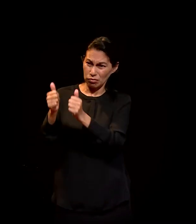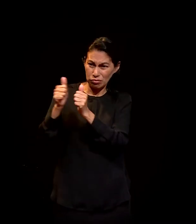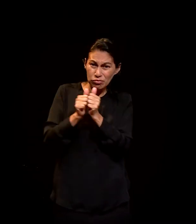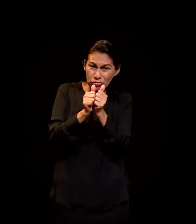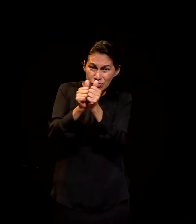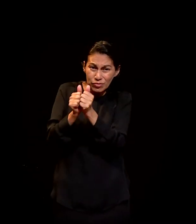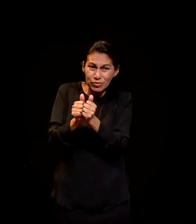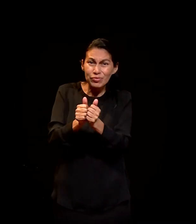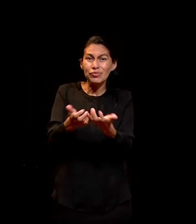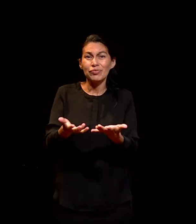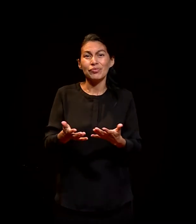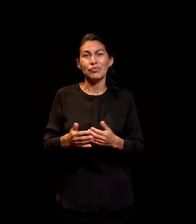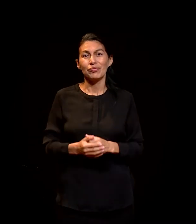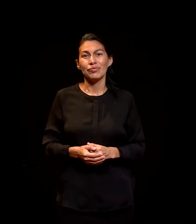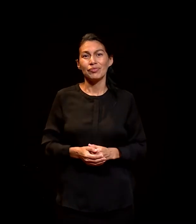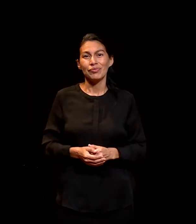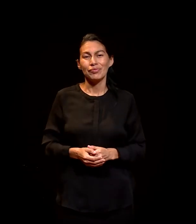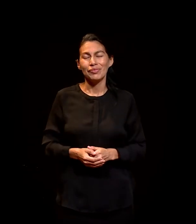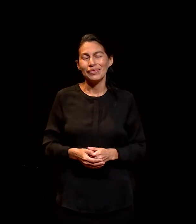y pues